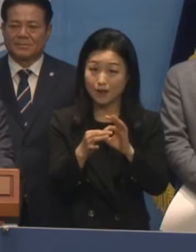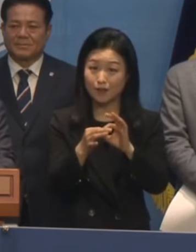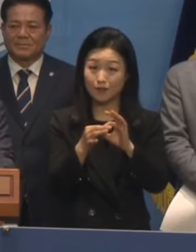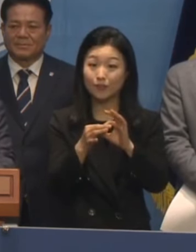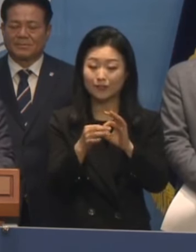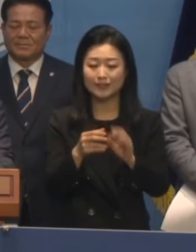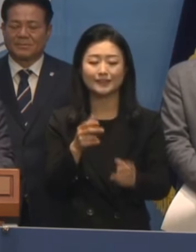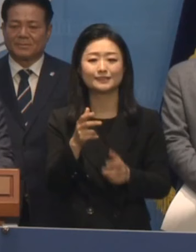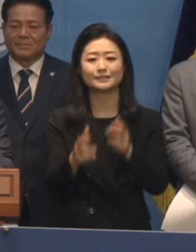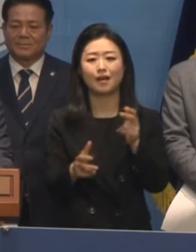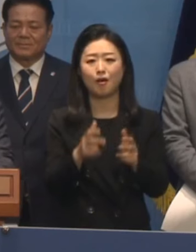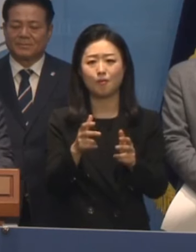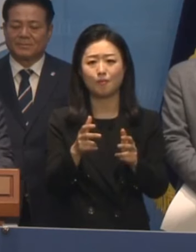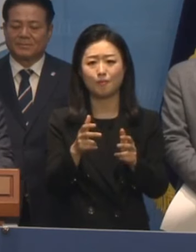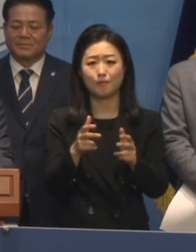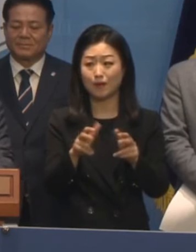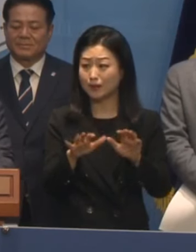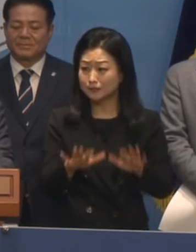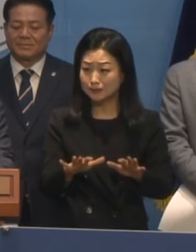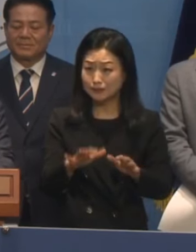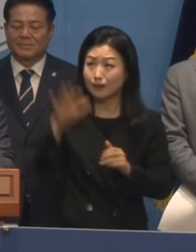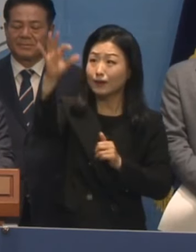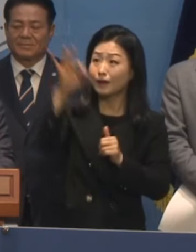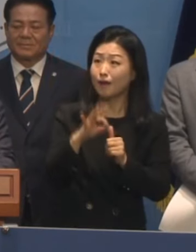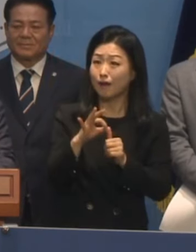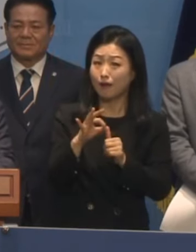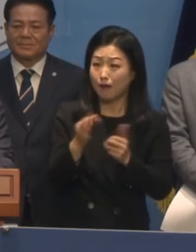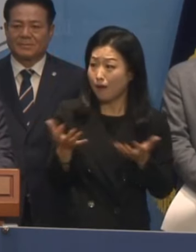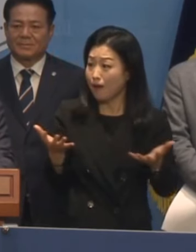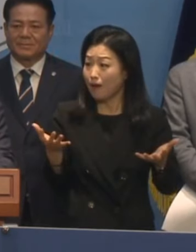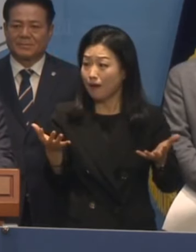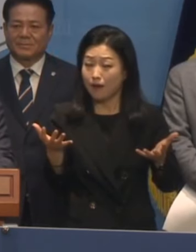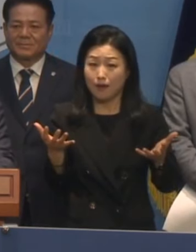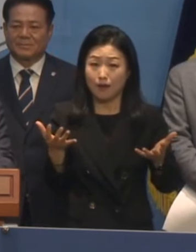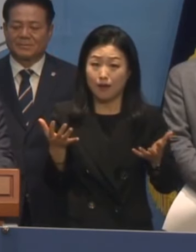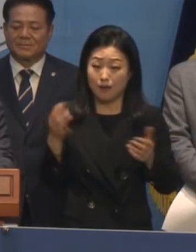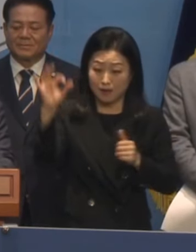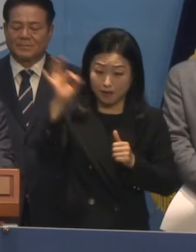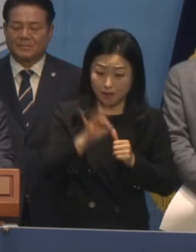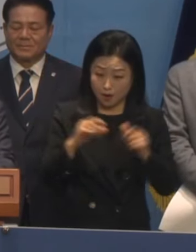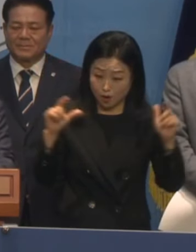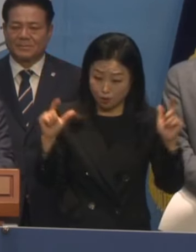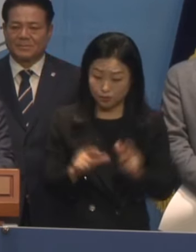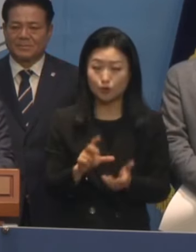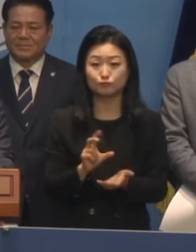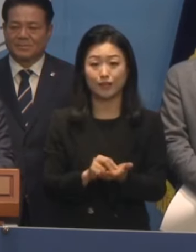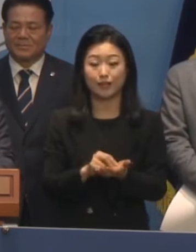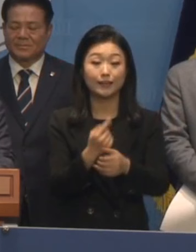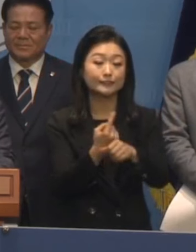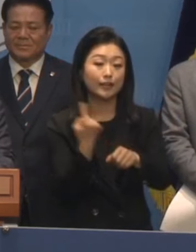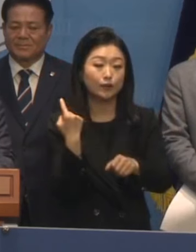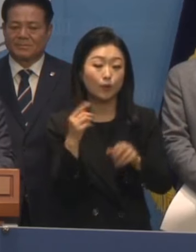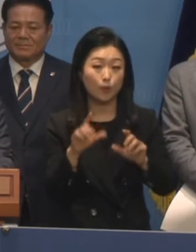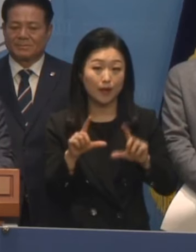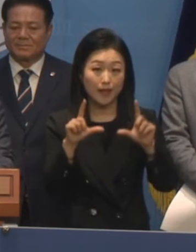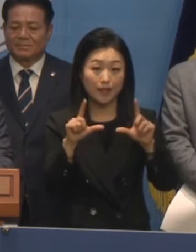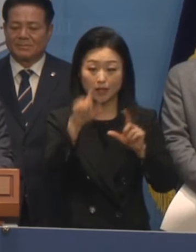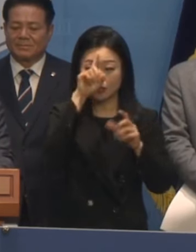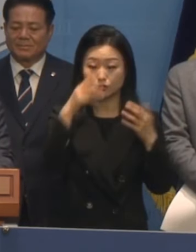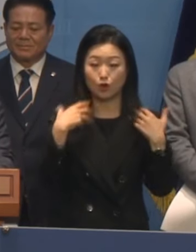사업들이 부족한 재정을 이로 축소되거나 중단되고 있습니다이 올해도